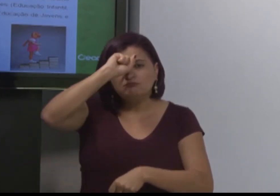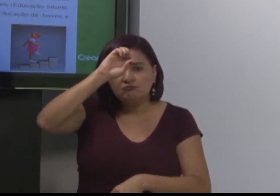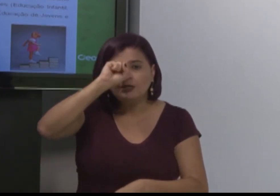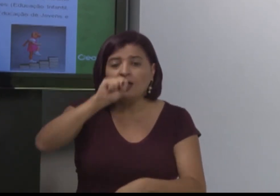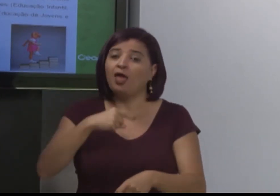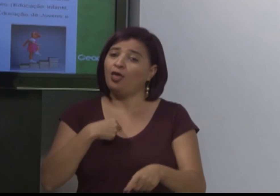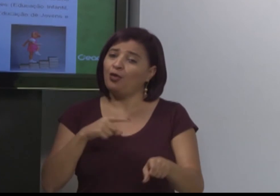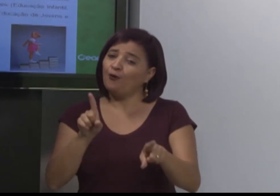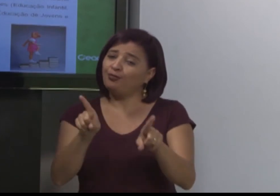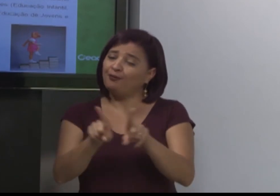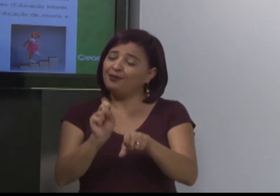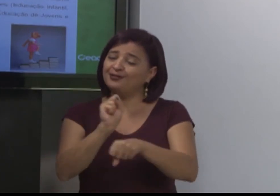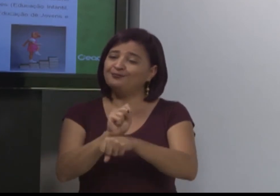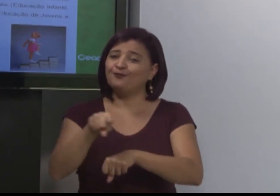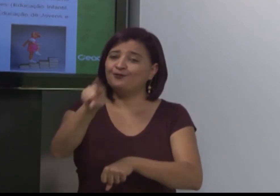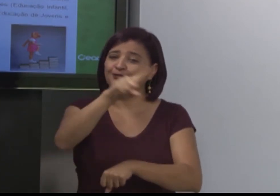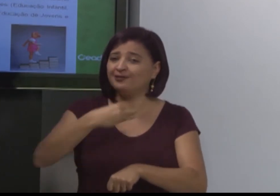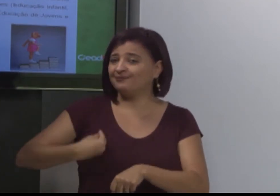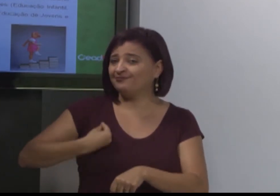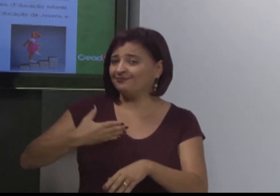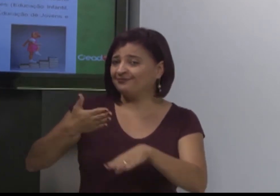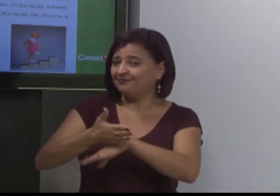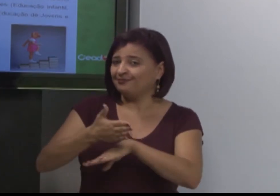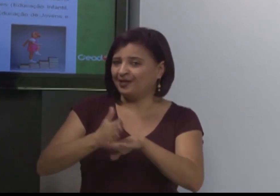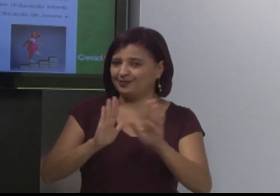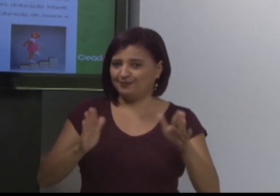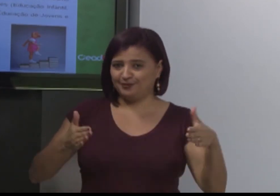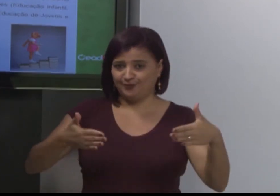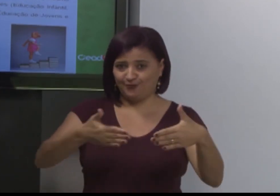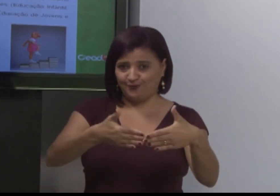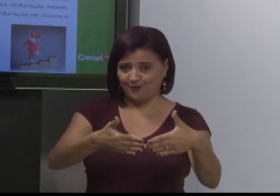aprendendo. Espero que vocês participem do fórum, ok?